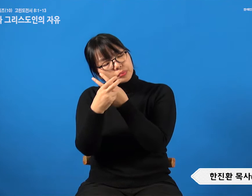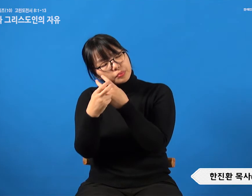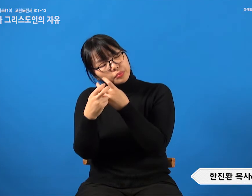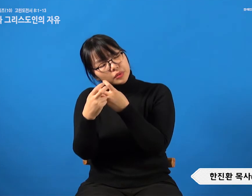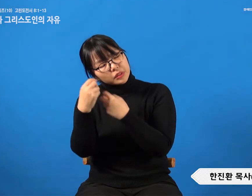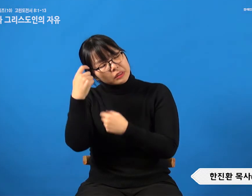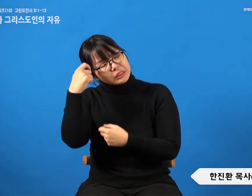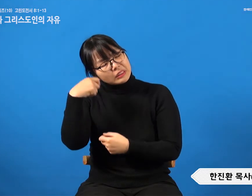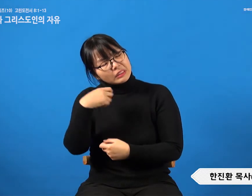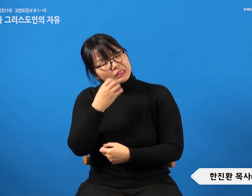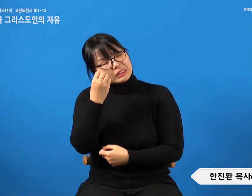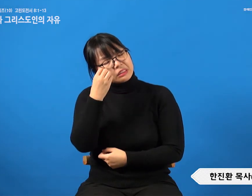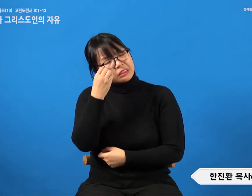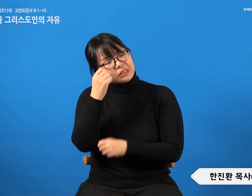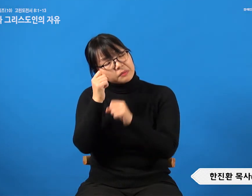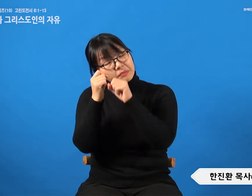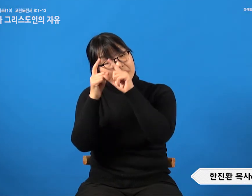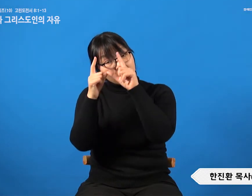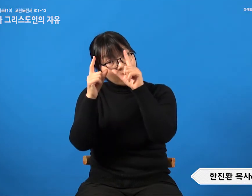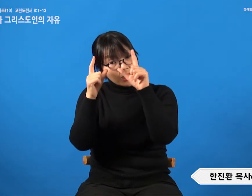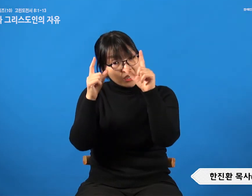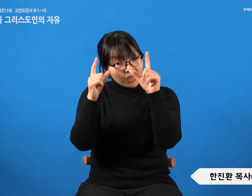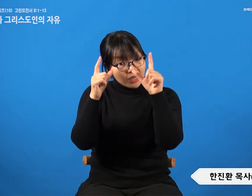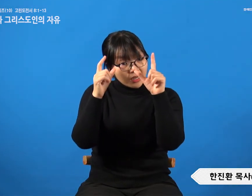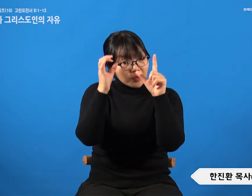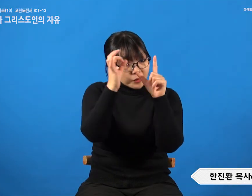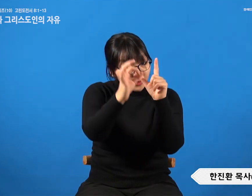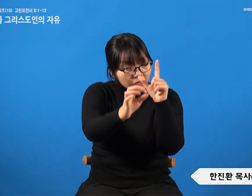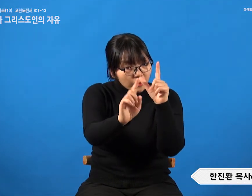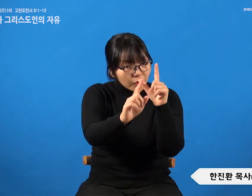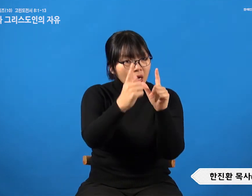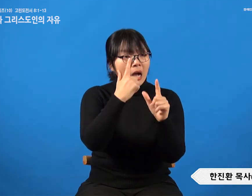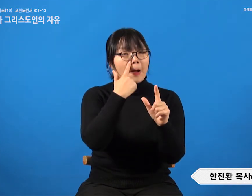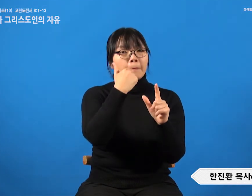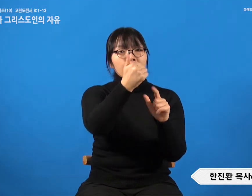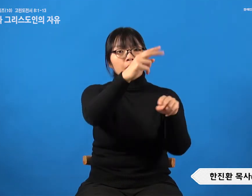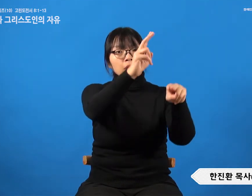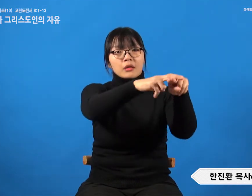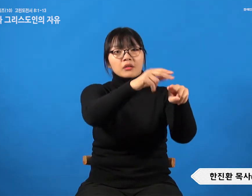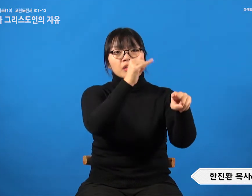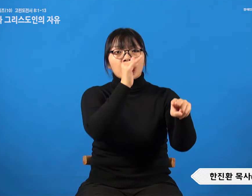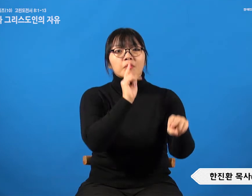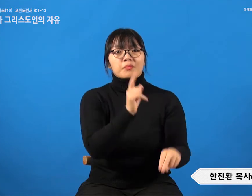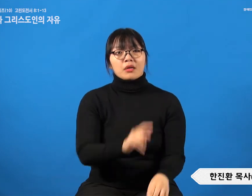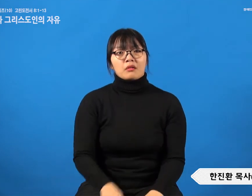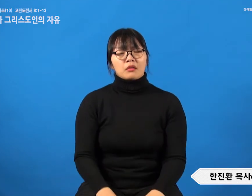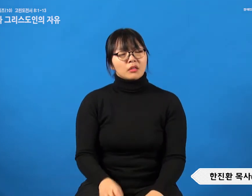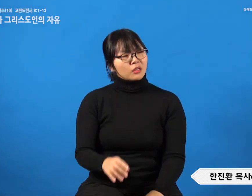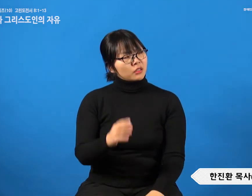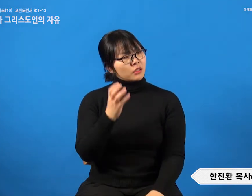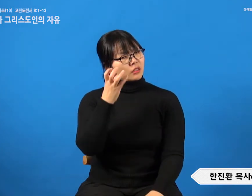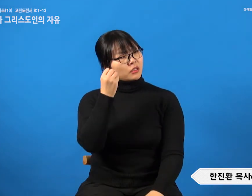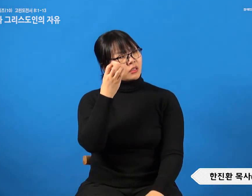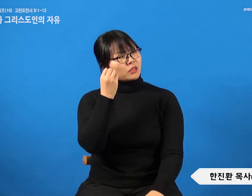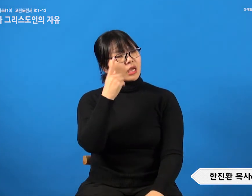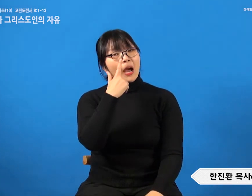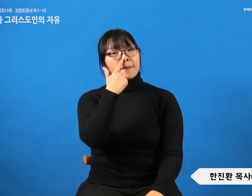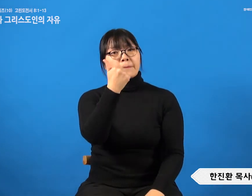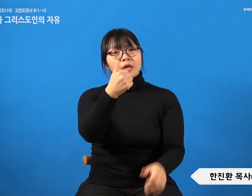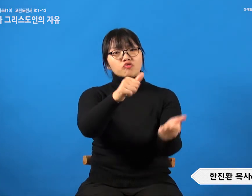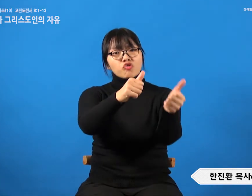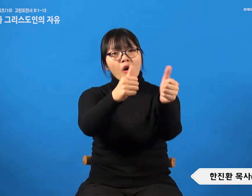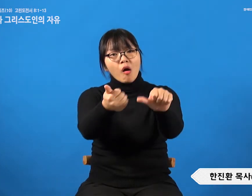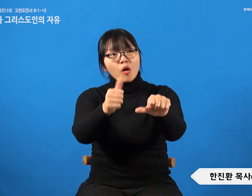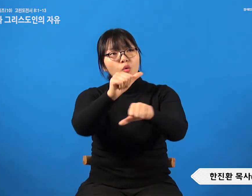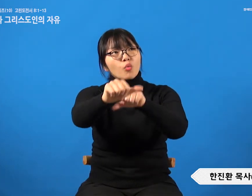눈을 살포시 떴더니 앞에 경대 옆에 아버지가 앉아 계십니다. 아버지는 세상 떠난 지 5년이나